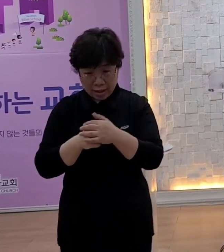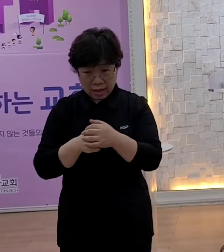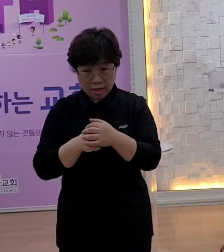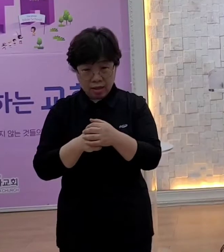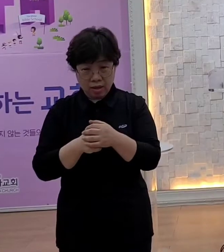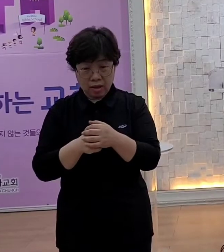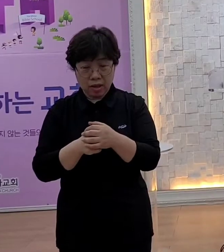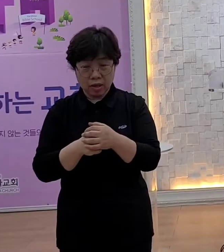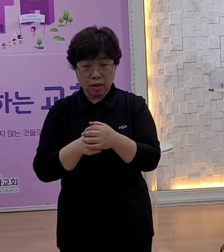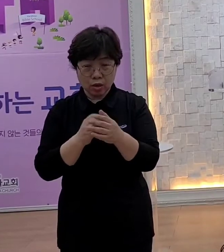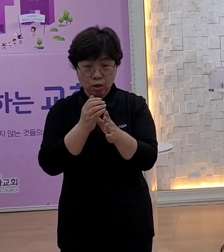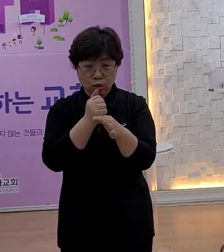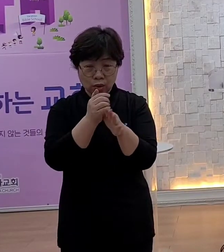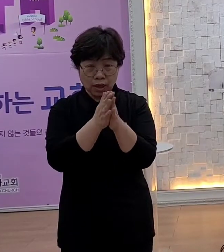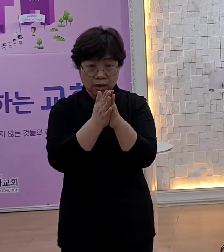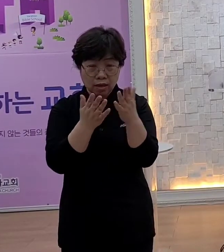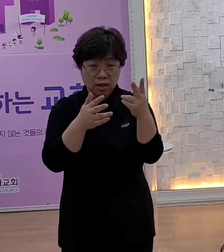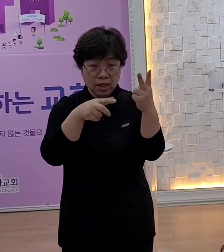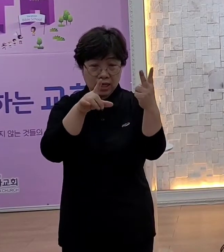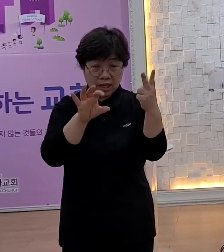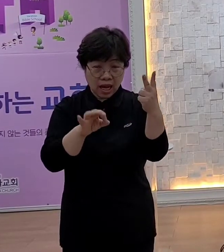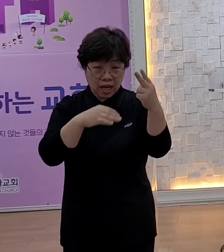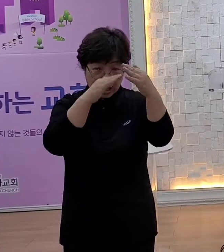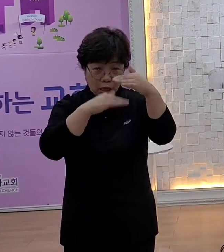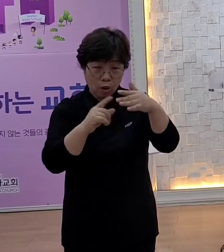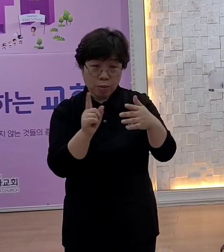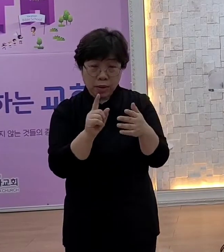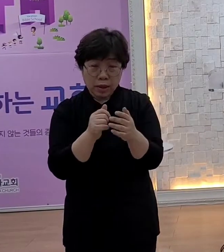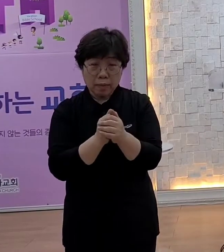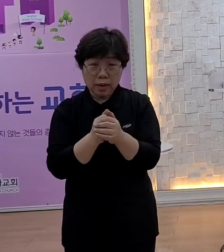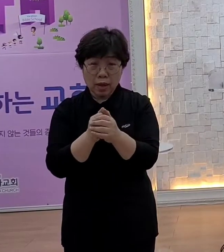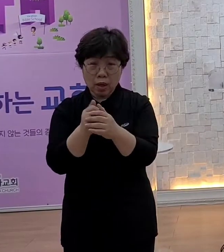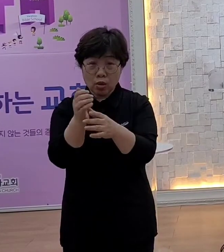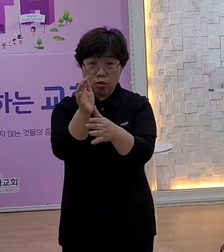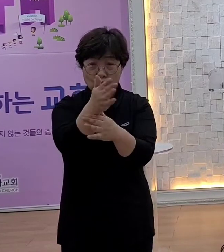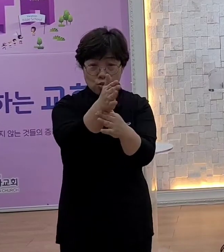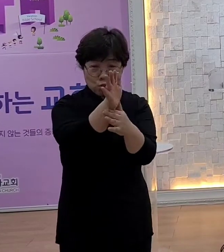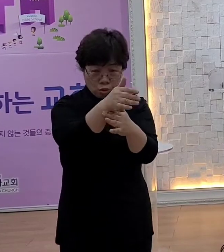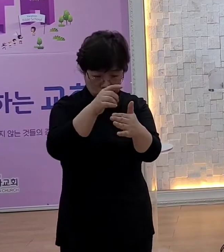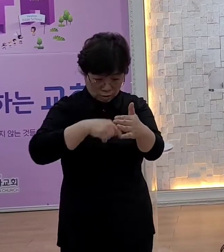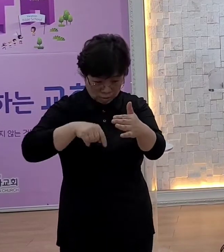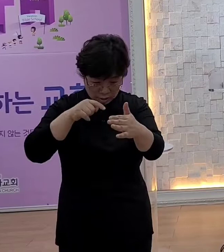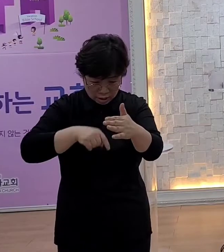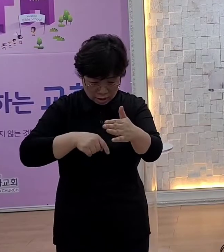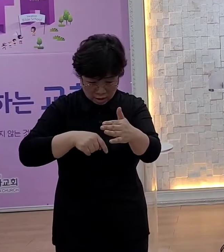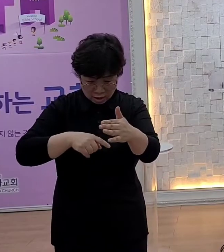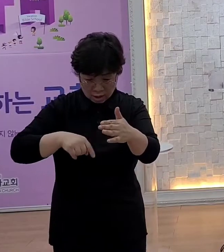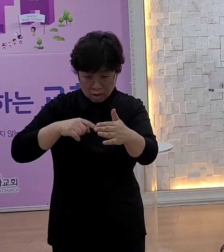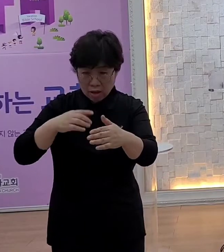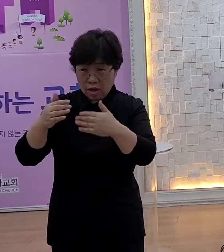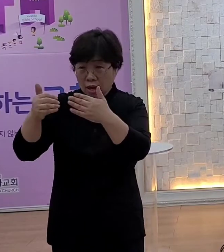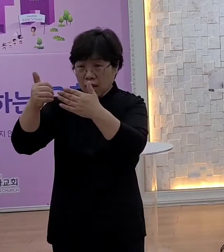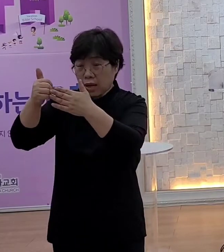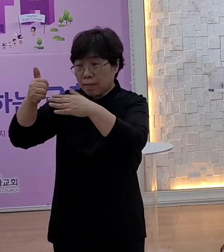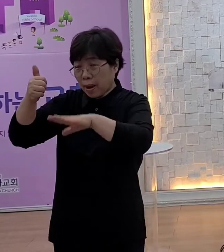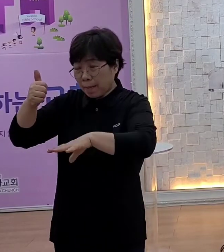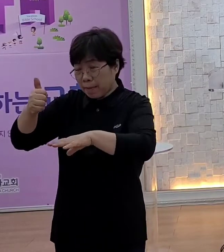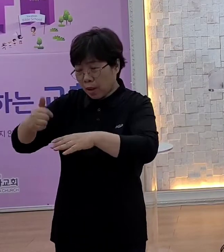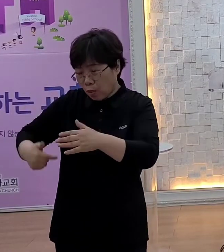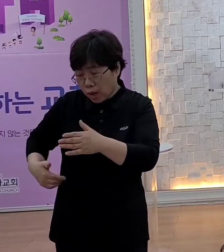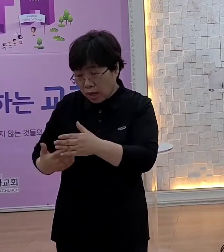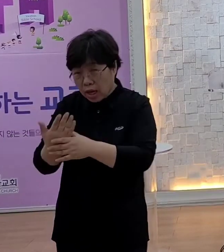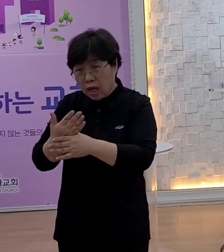일이 무엇이었습니까? 자, 그 뱃속에서 요나가 하나님 앞에 회개하는 시간을 가지게